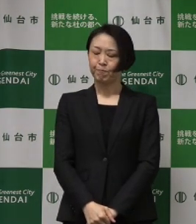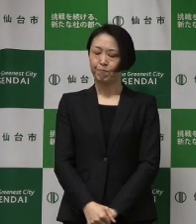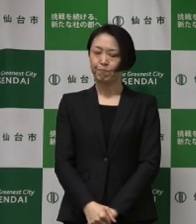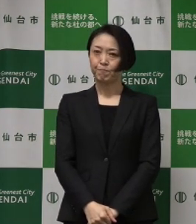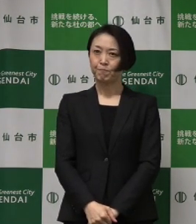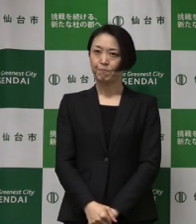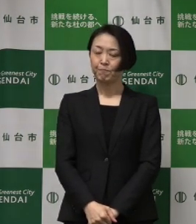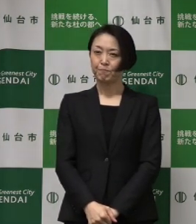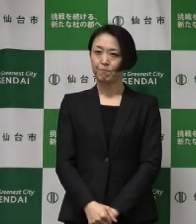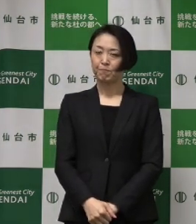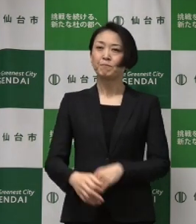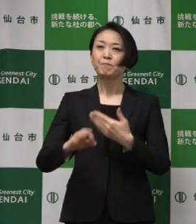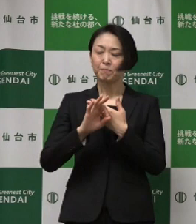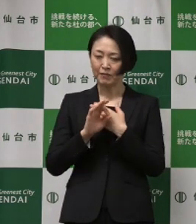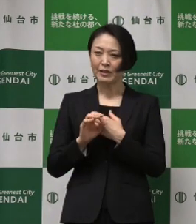1日だけ